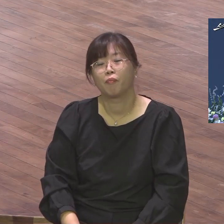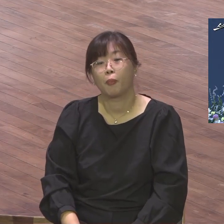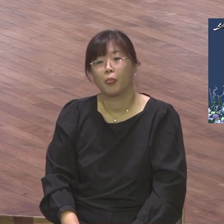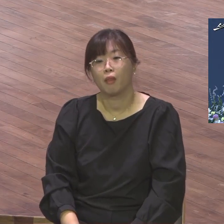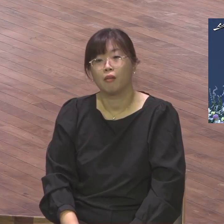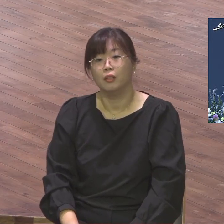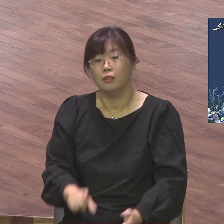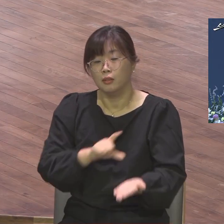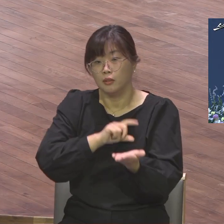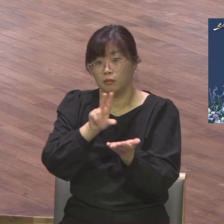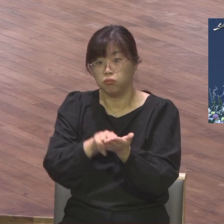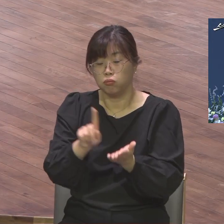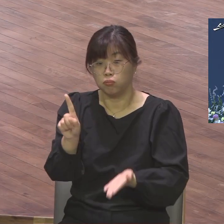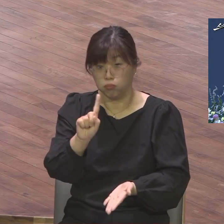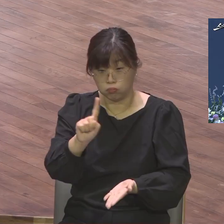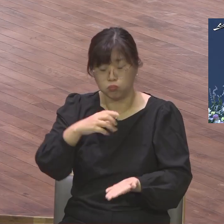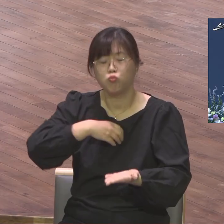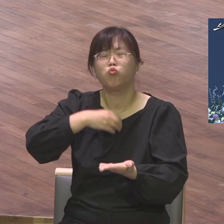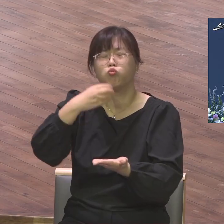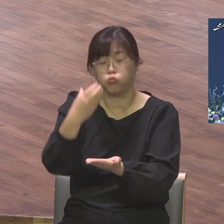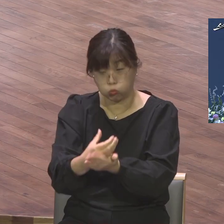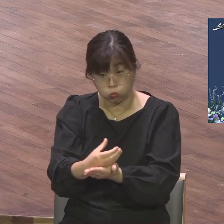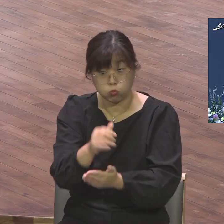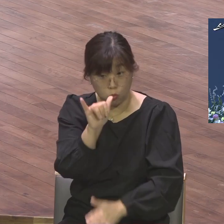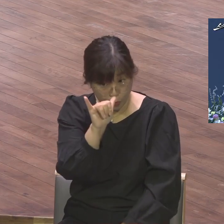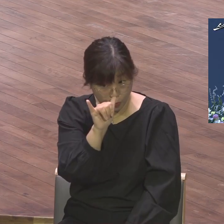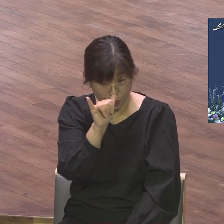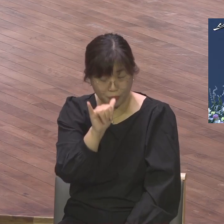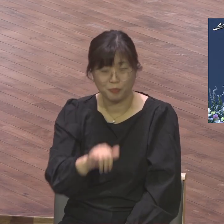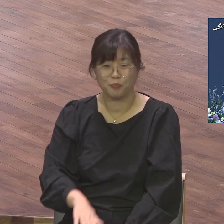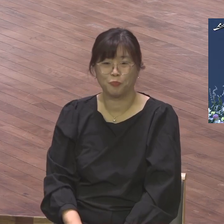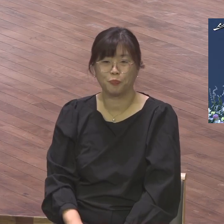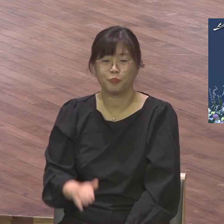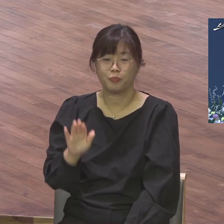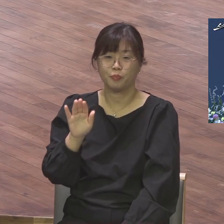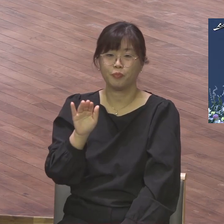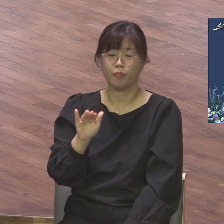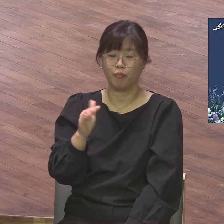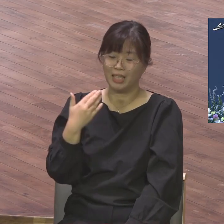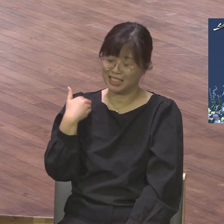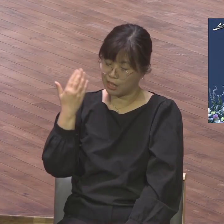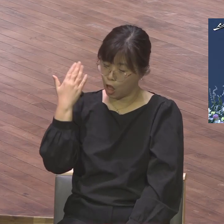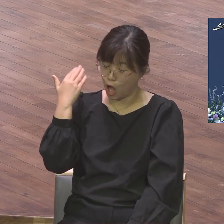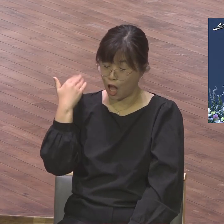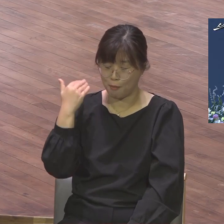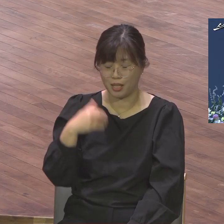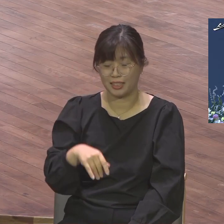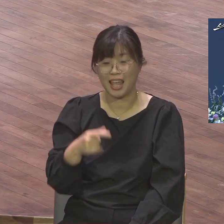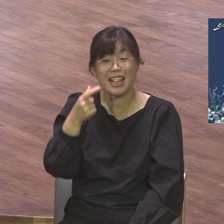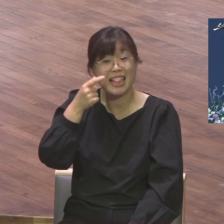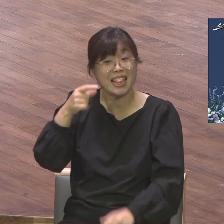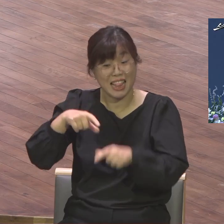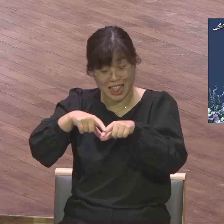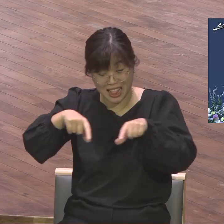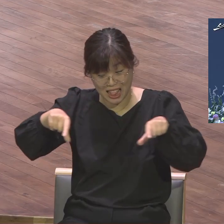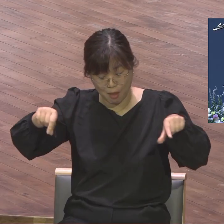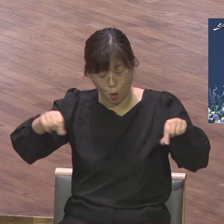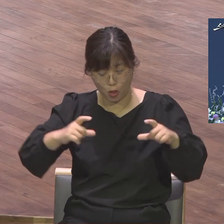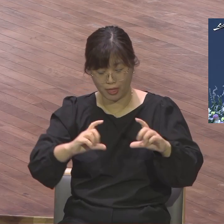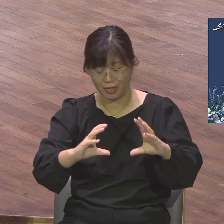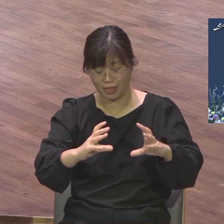제목으로 말씀을 드립니다. 이번 주간에는 동경, 일본 동경에서 전도 집회가